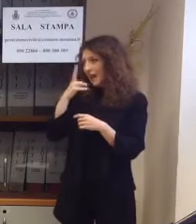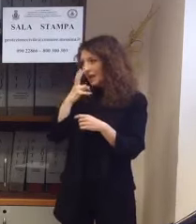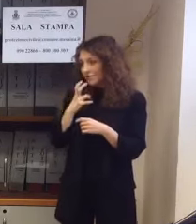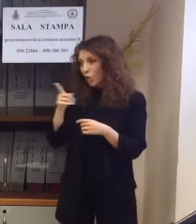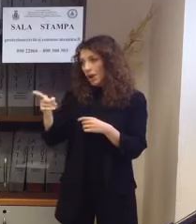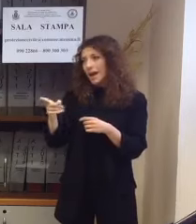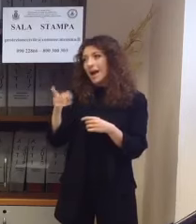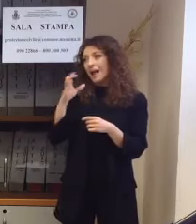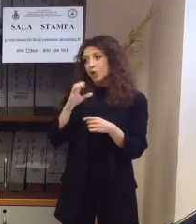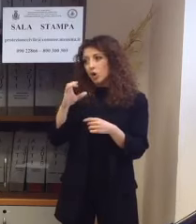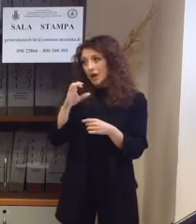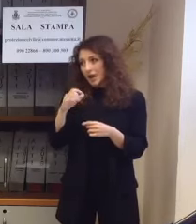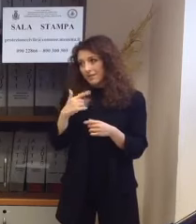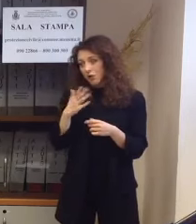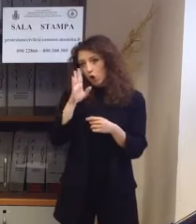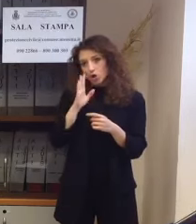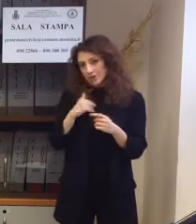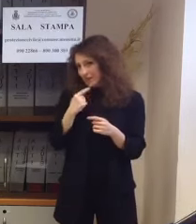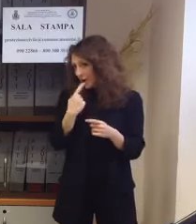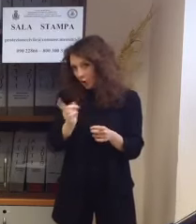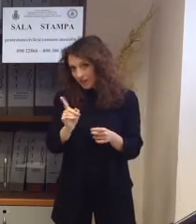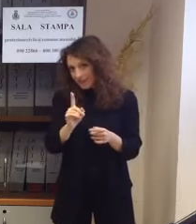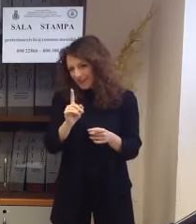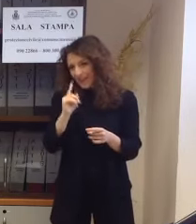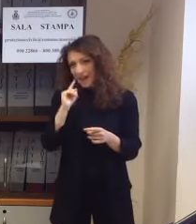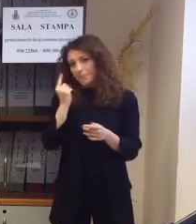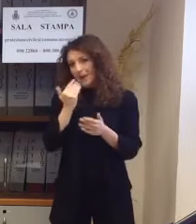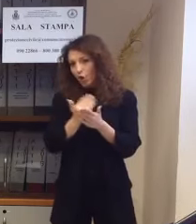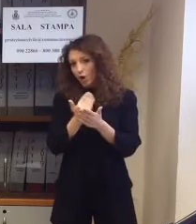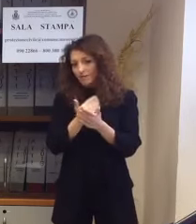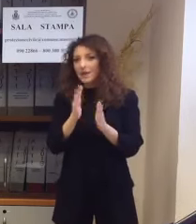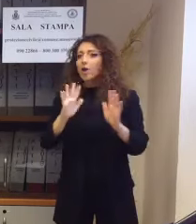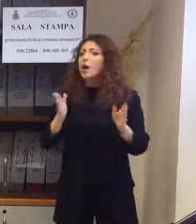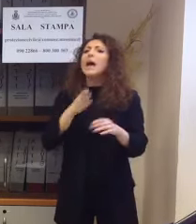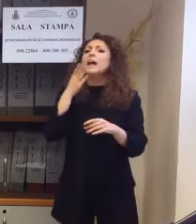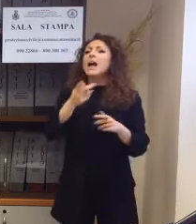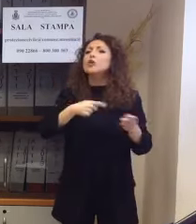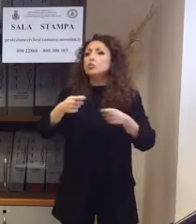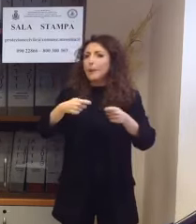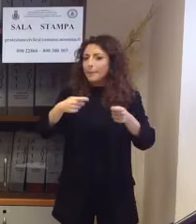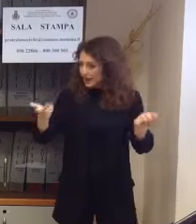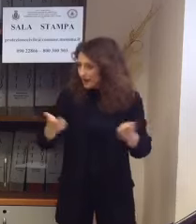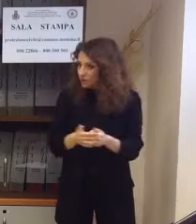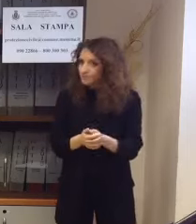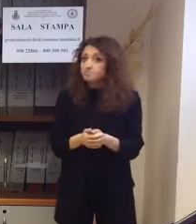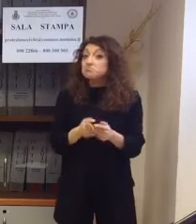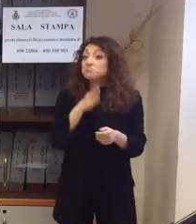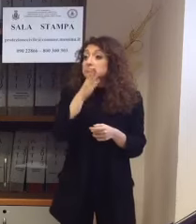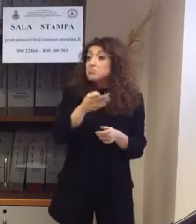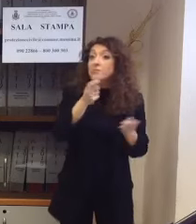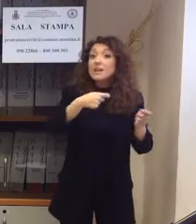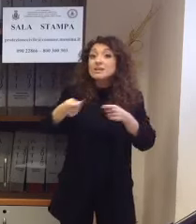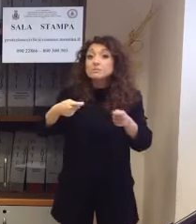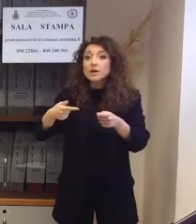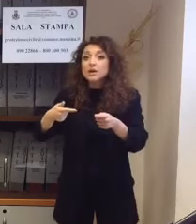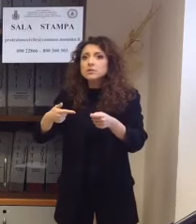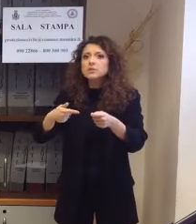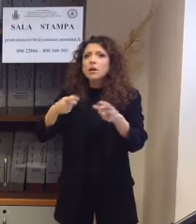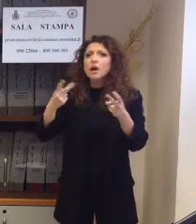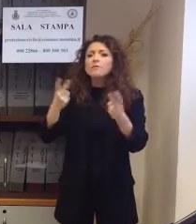Calafiore mi consiglia di non dire. Sono andato al supermercato, va bene? Oh, a fare la spesa, e non mi hanno fatto comprare